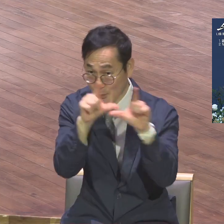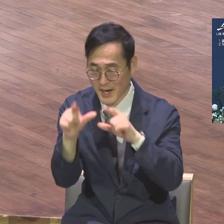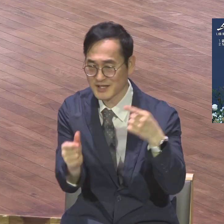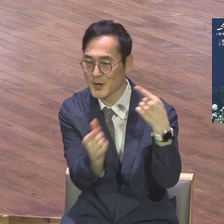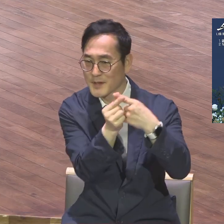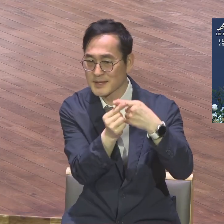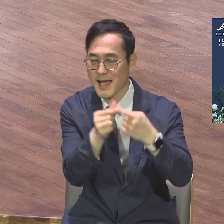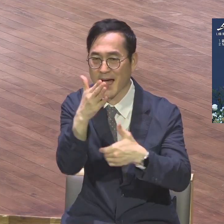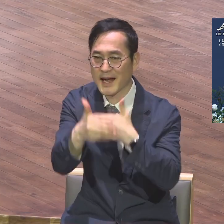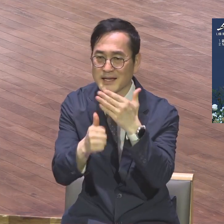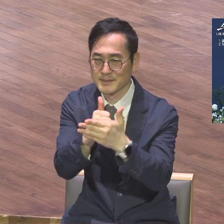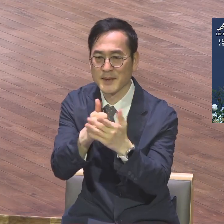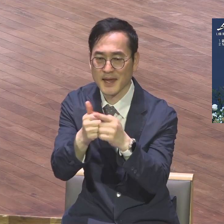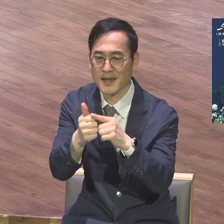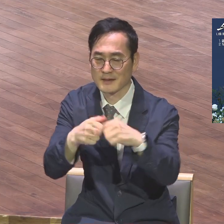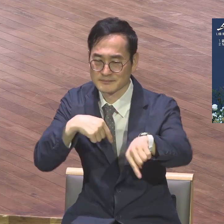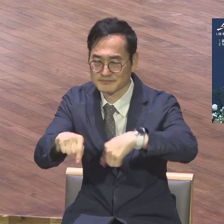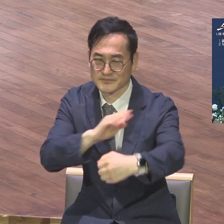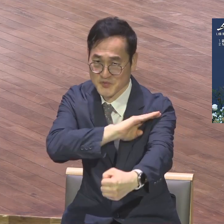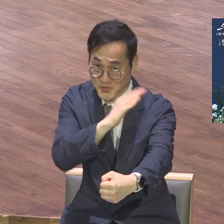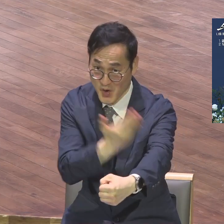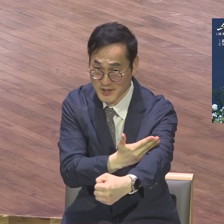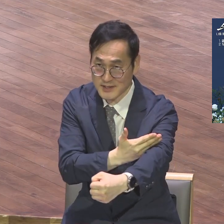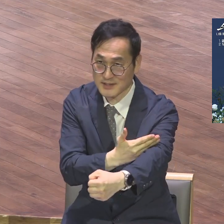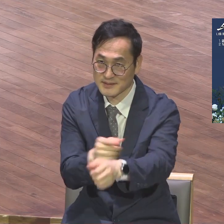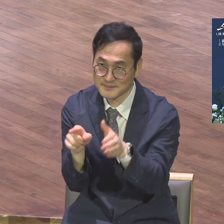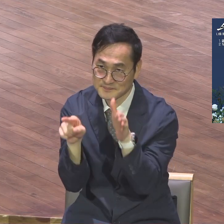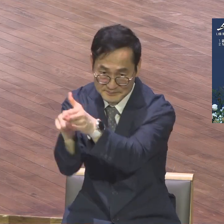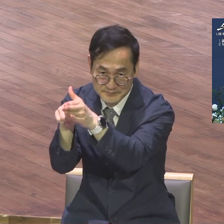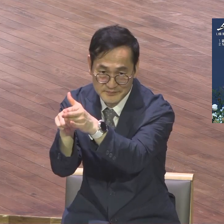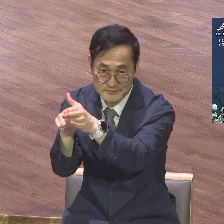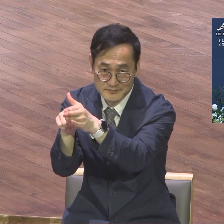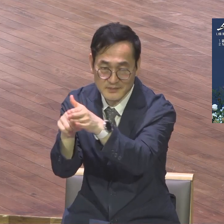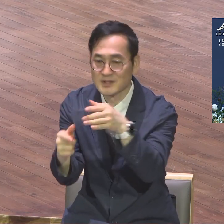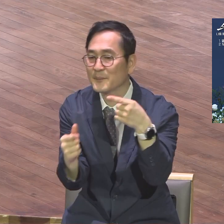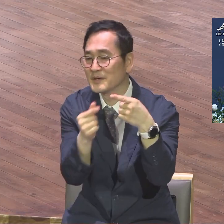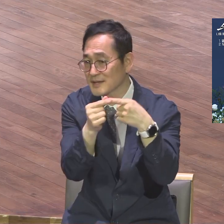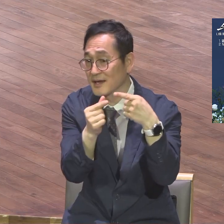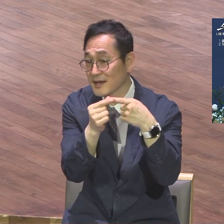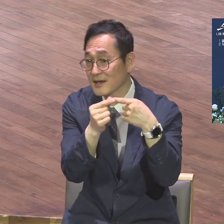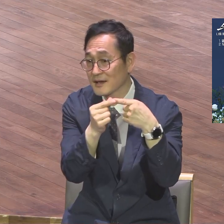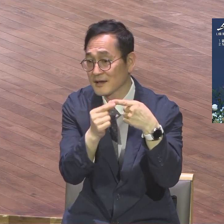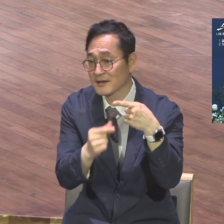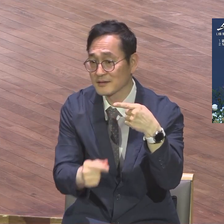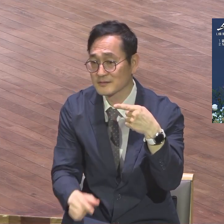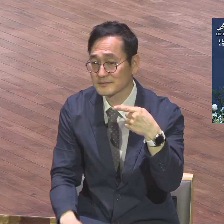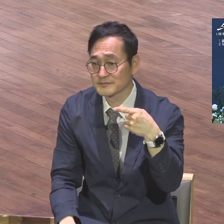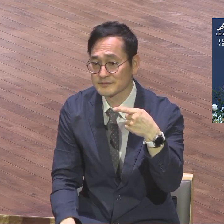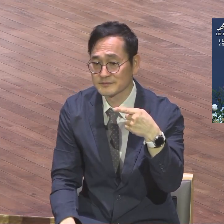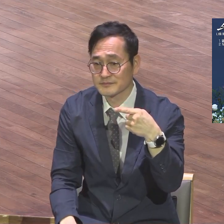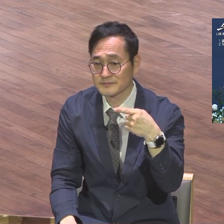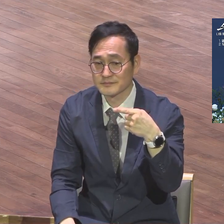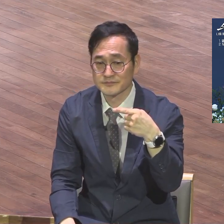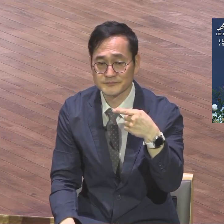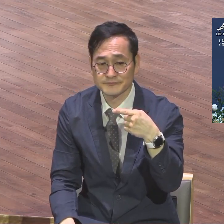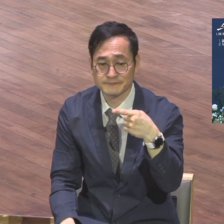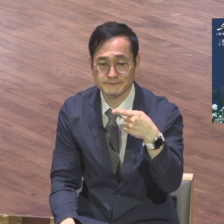하나님의 절대 주권에 대한 분명한 믿음을 가지라. 하나님의 절대 주권.